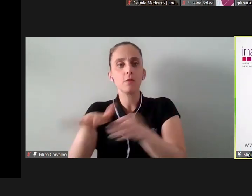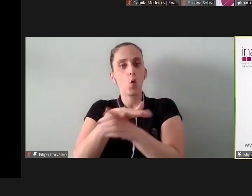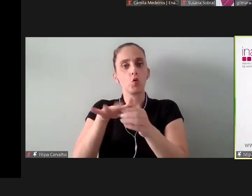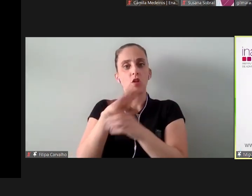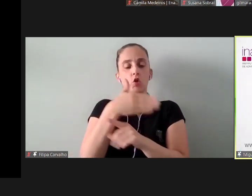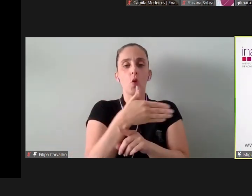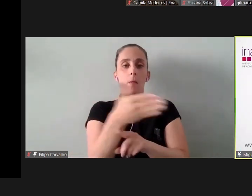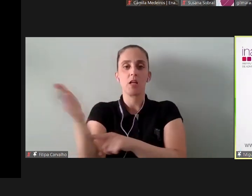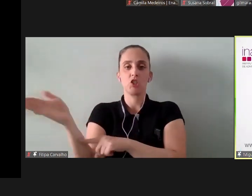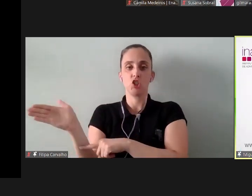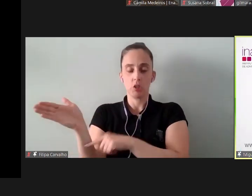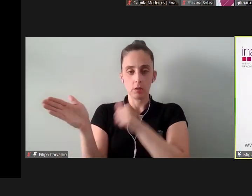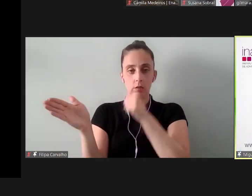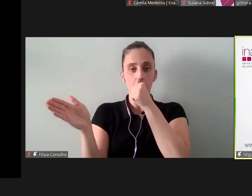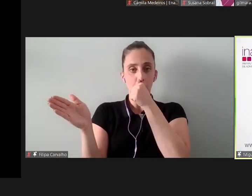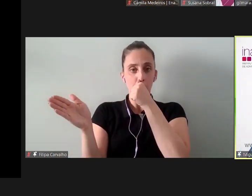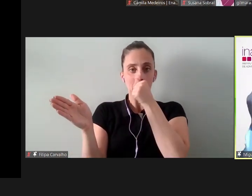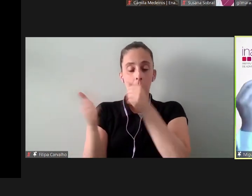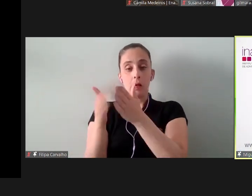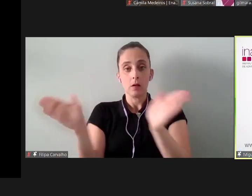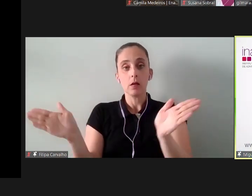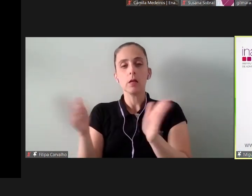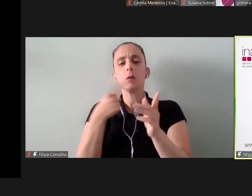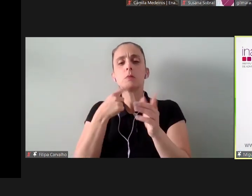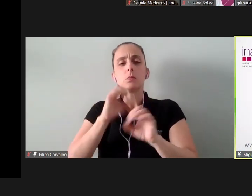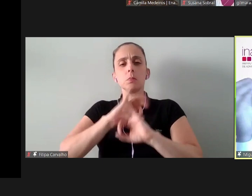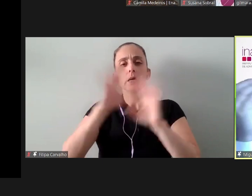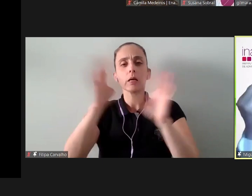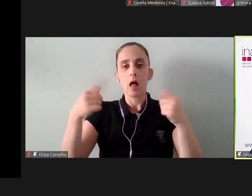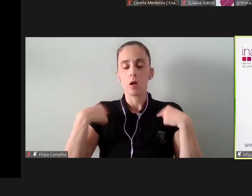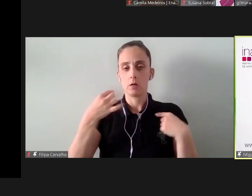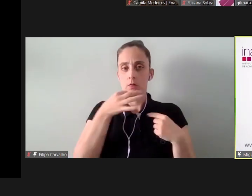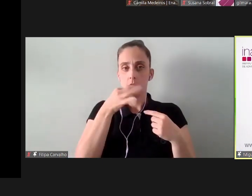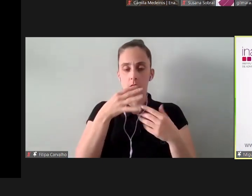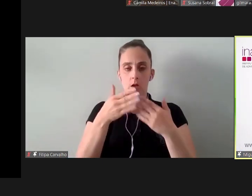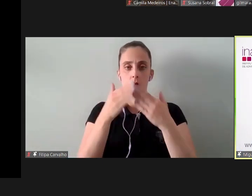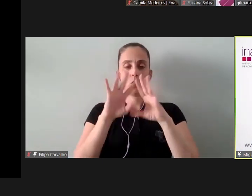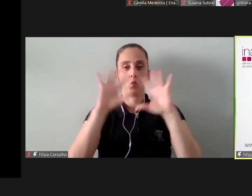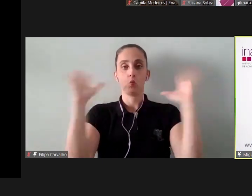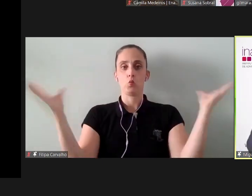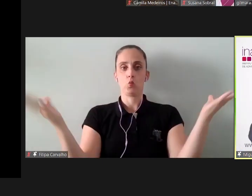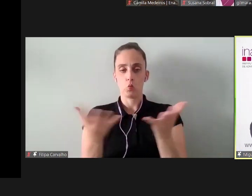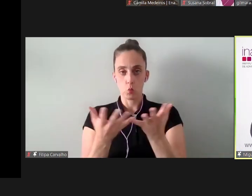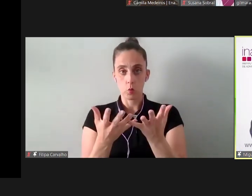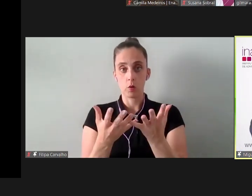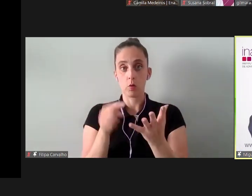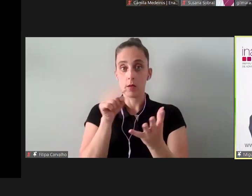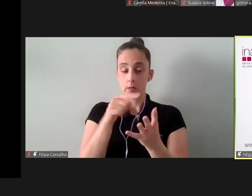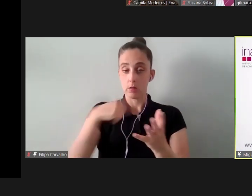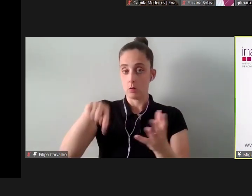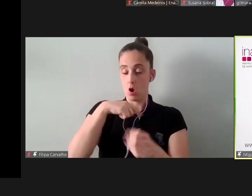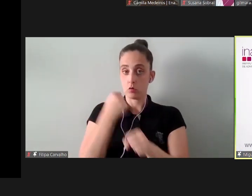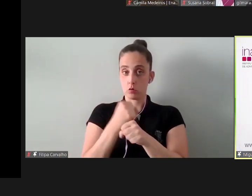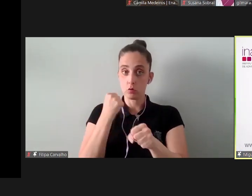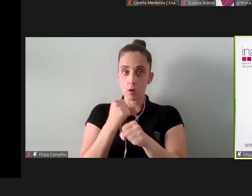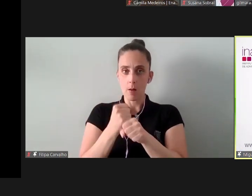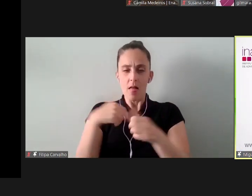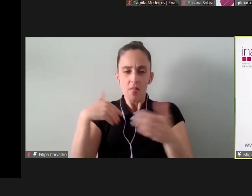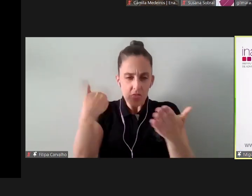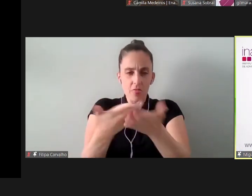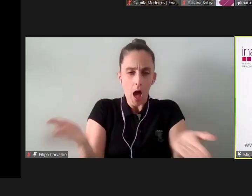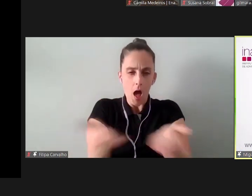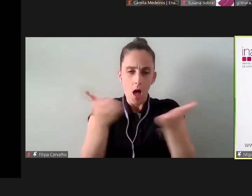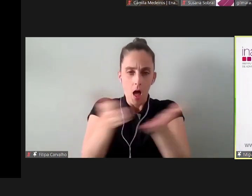abrangente, em que tem que haver uma compreensão da minha intervenção no todo. E este é o nosso papel, é estimular essa reflexão, é